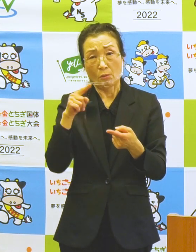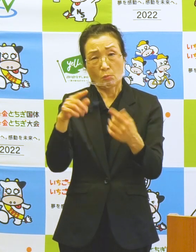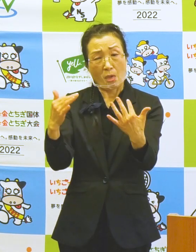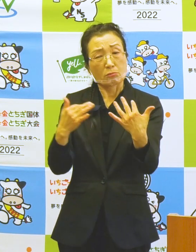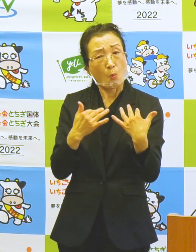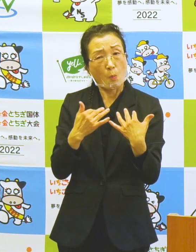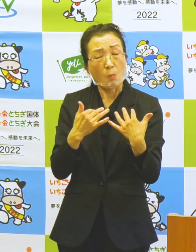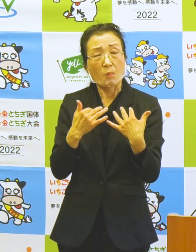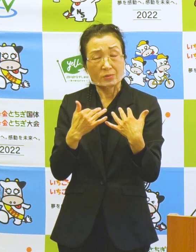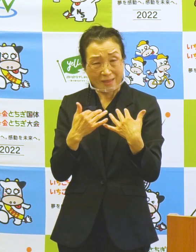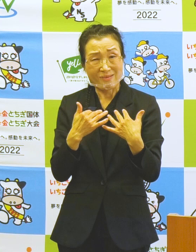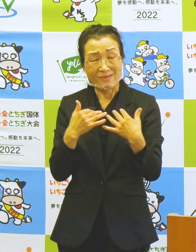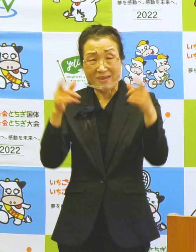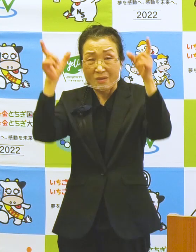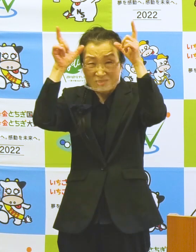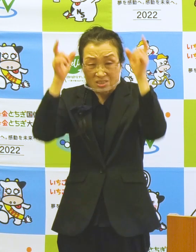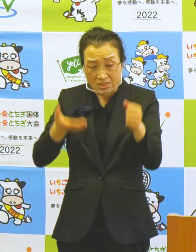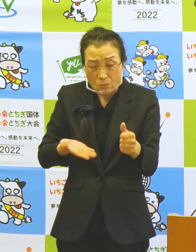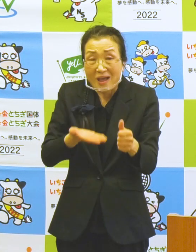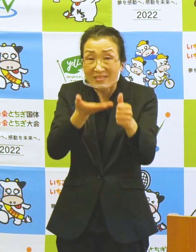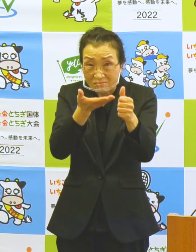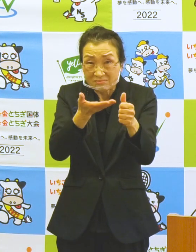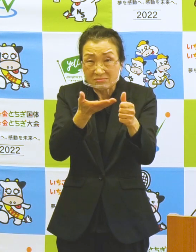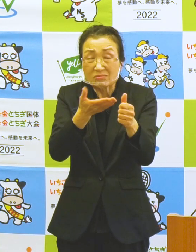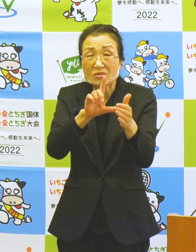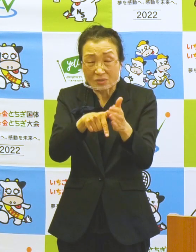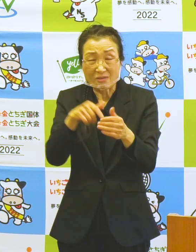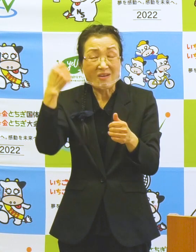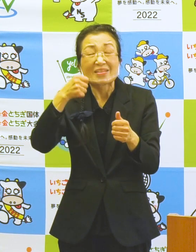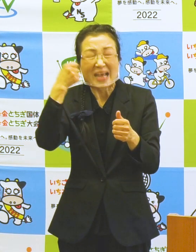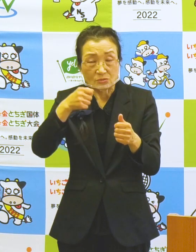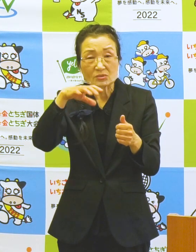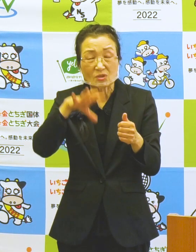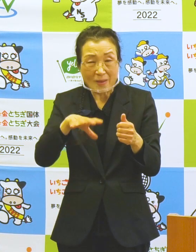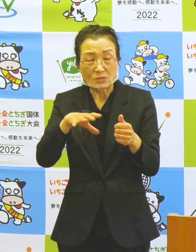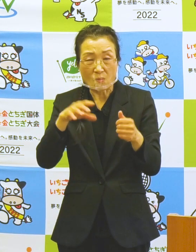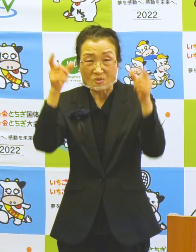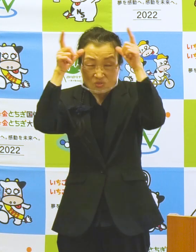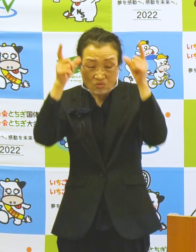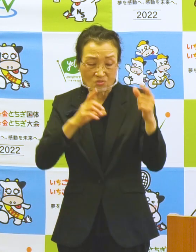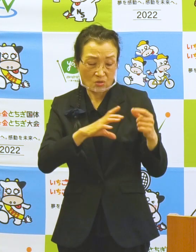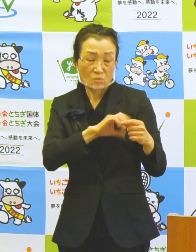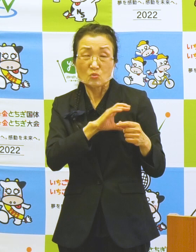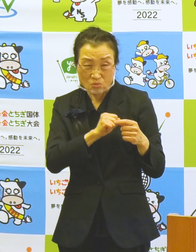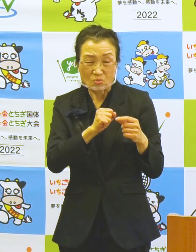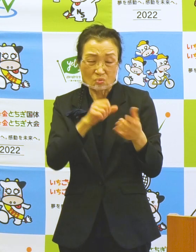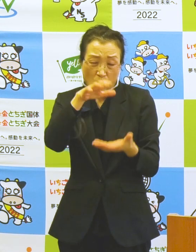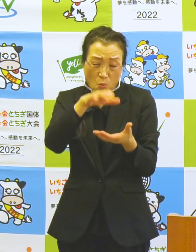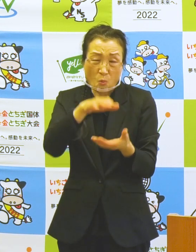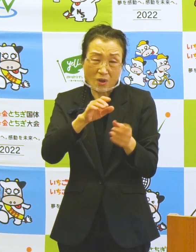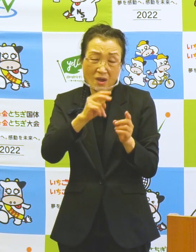により、酪農では夏場の搾乳量が 2%、 農作物